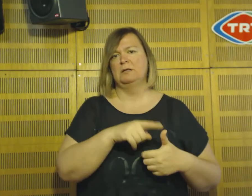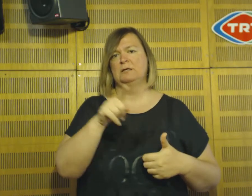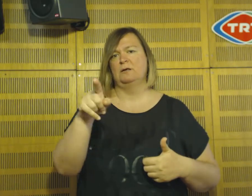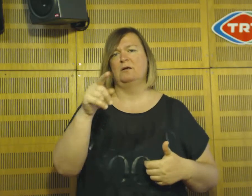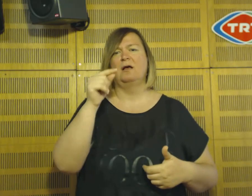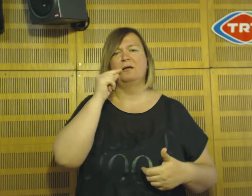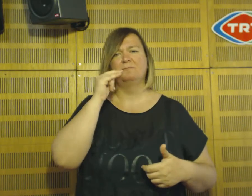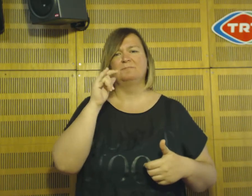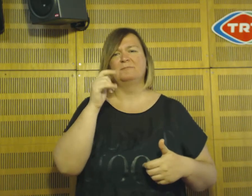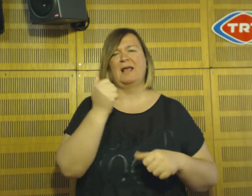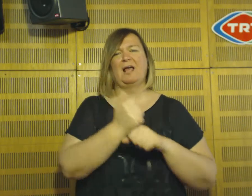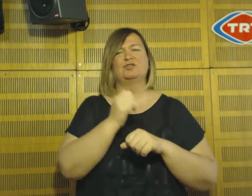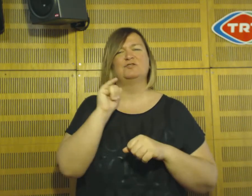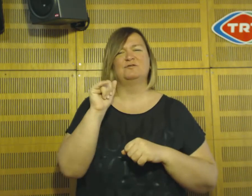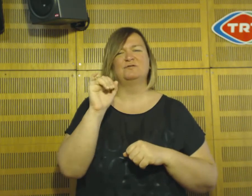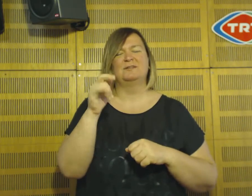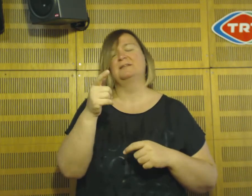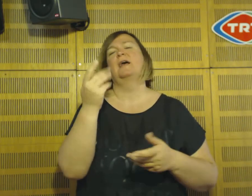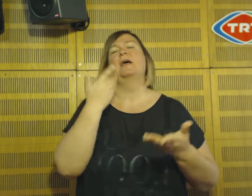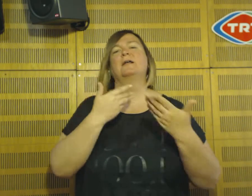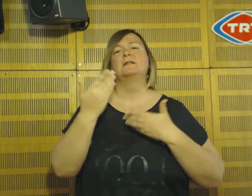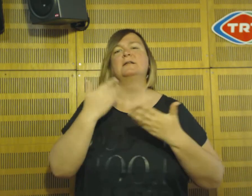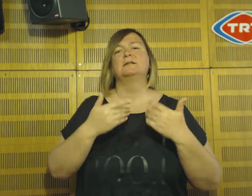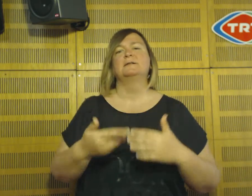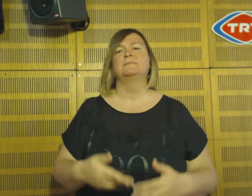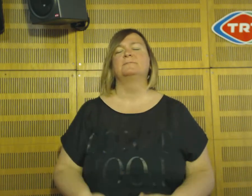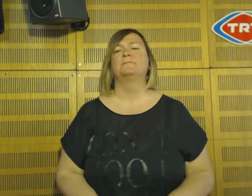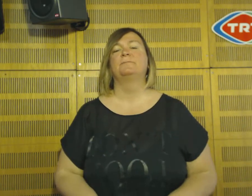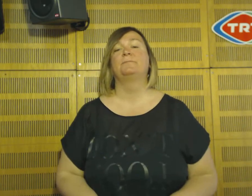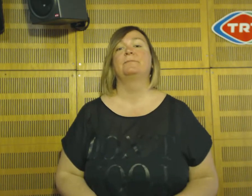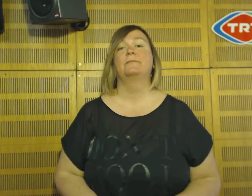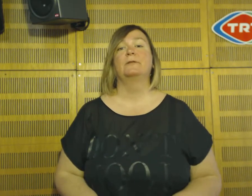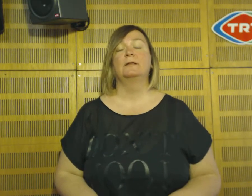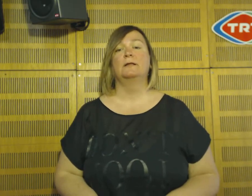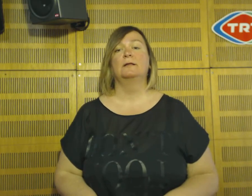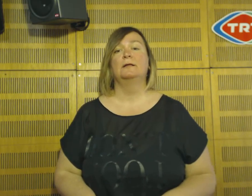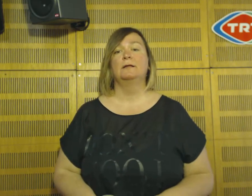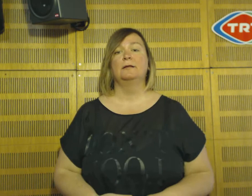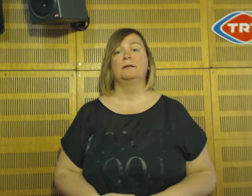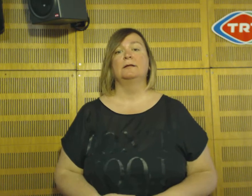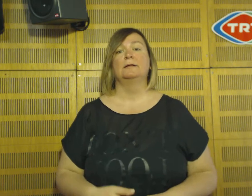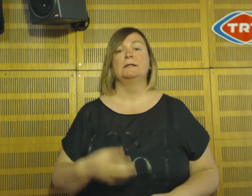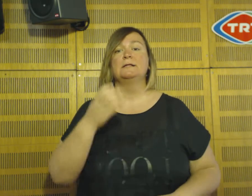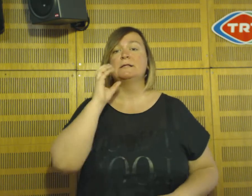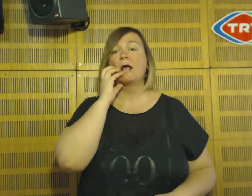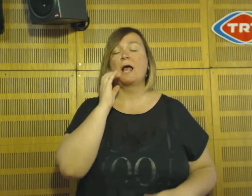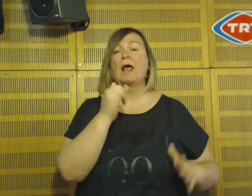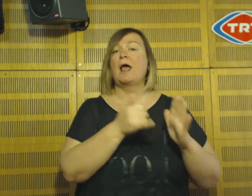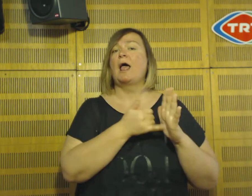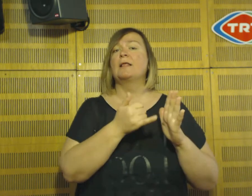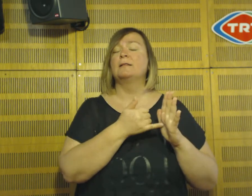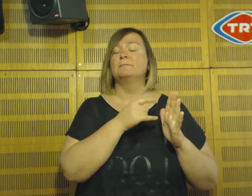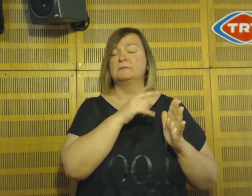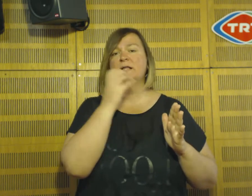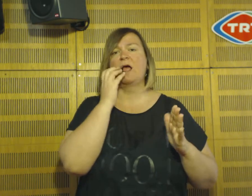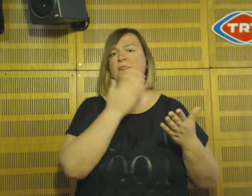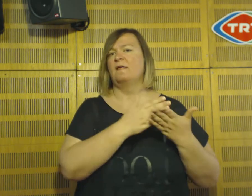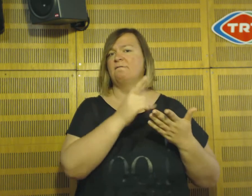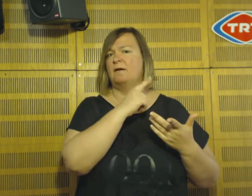size gerekli açıklamaları yapacak. İstatistik verileri verecek. Sakarya ve Antep'in Sakarya devam ediyor. Samsun